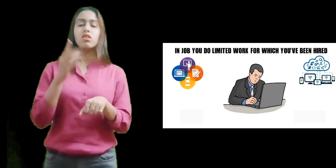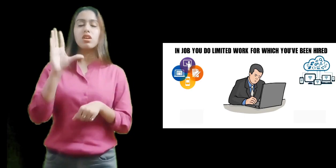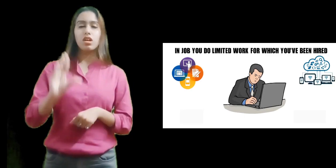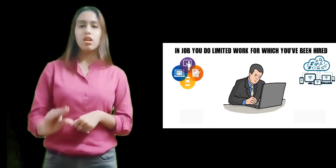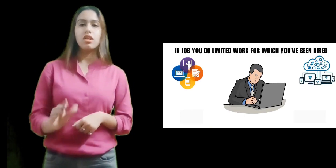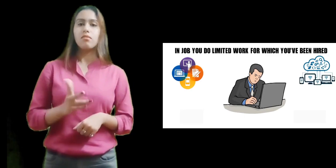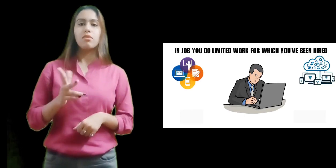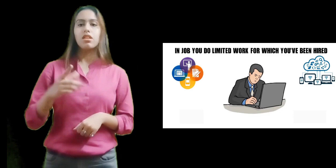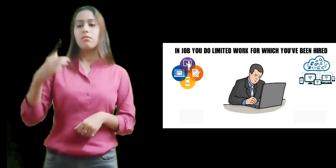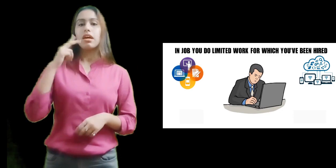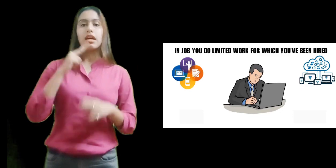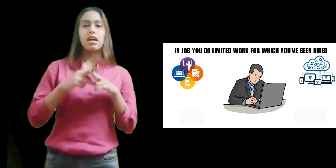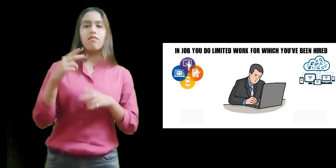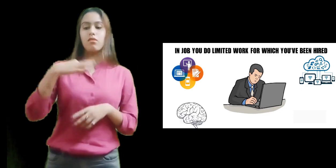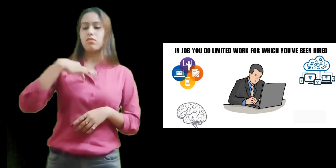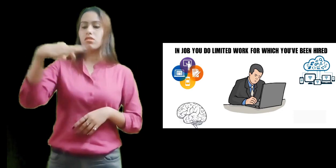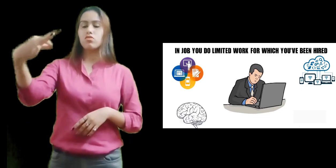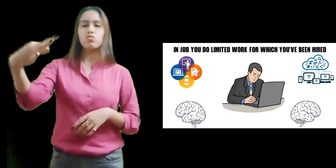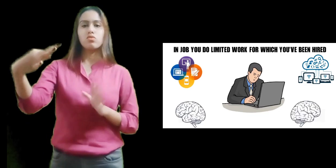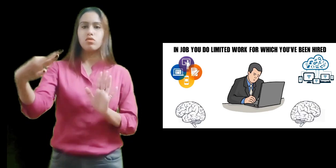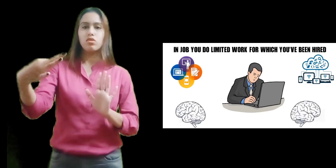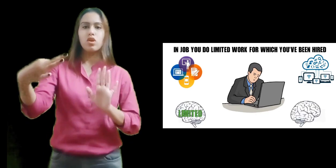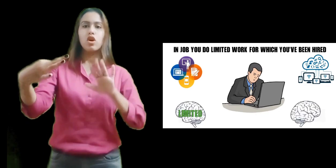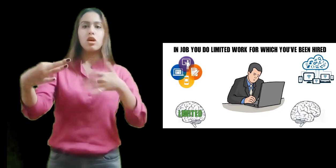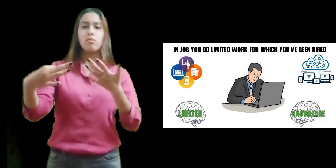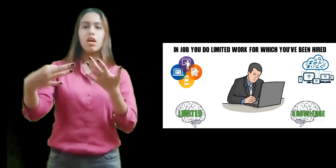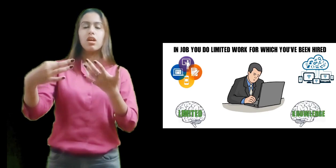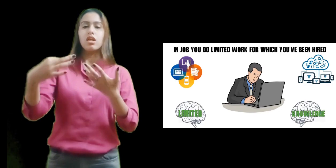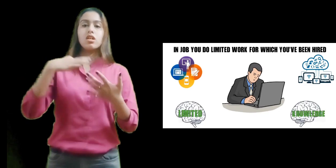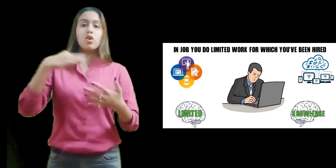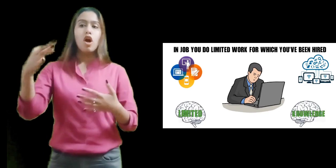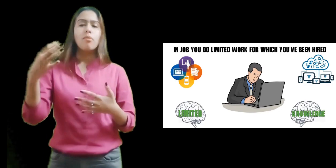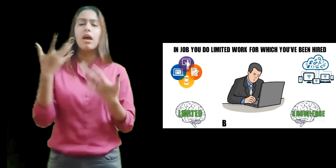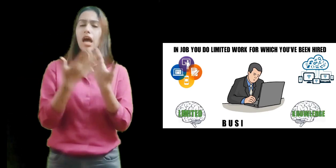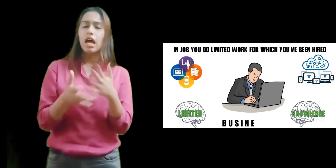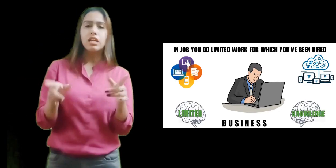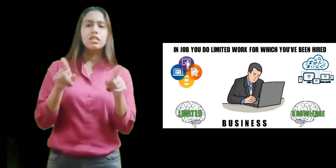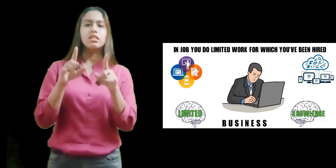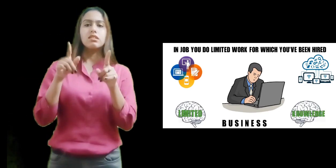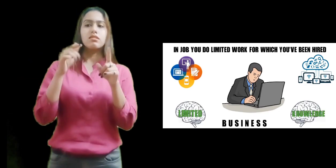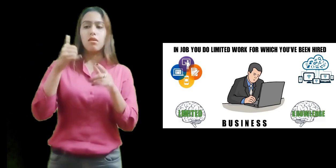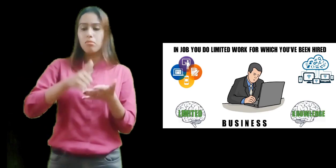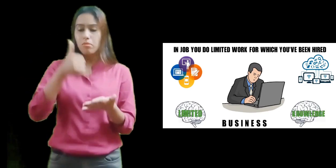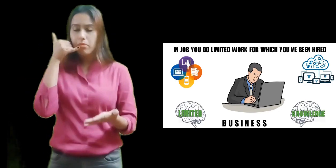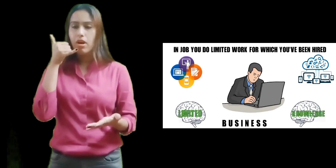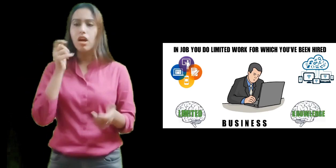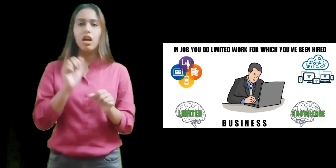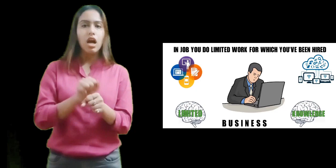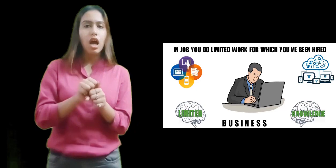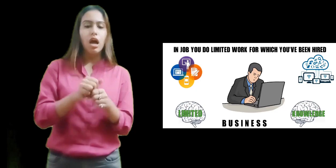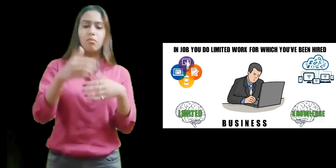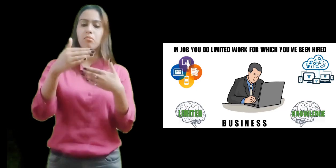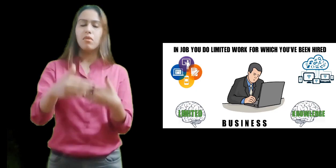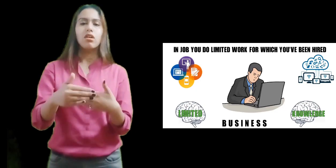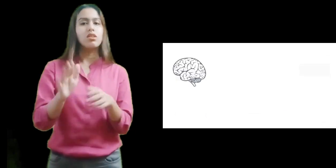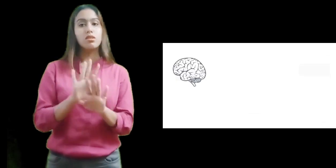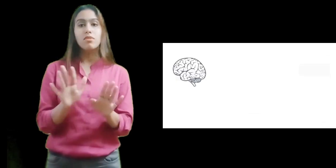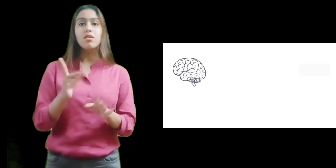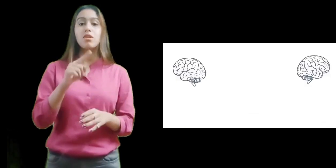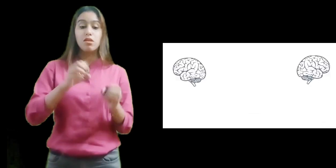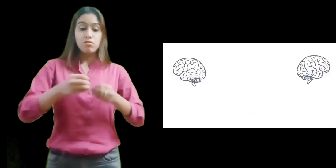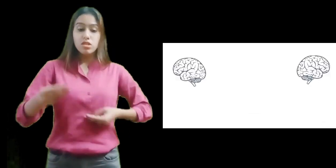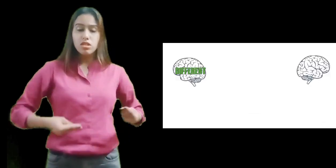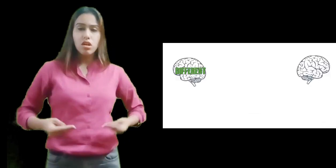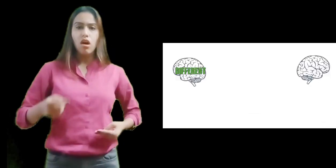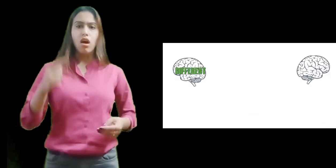हायर किया गया होता है, जिससे आपकी नॉलेज बढ़ती तो है बट काफी लिमिटेड स्पेक्ट्रम में। जबकि बिजनेस में यूजुअली कई अलग अलग चीजें हैंडल करनी पड़ती है,